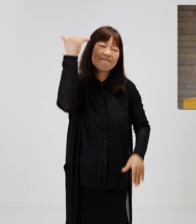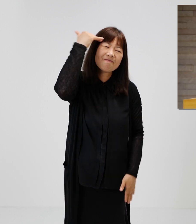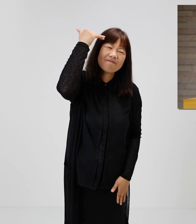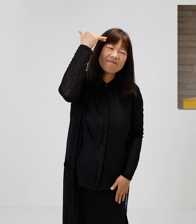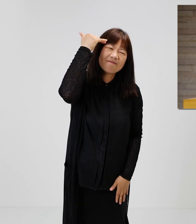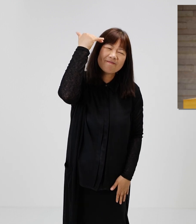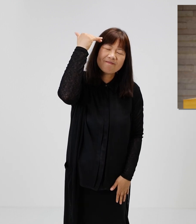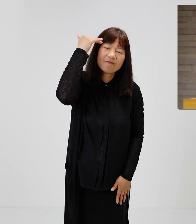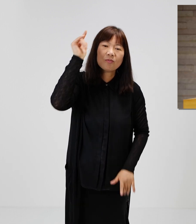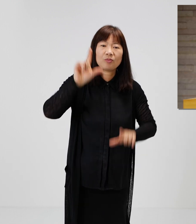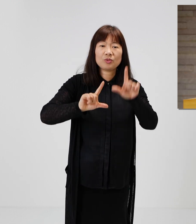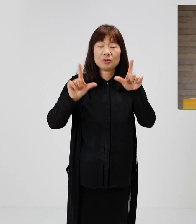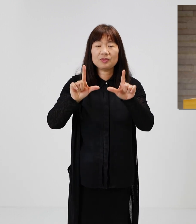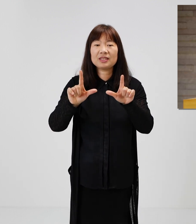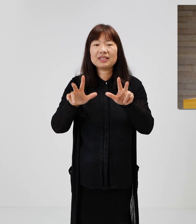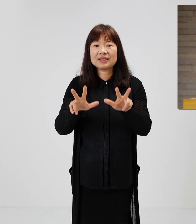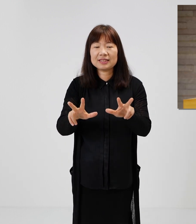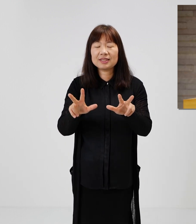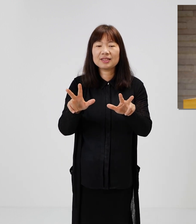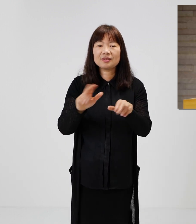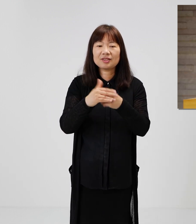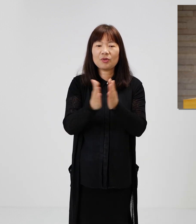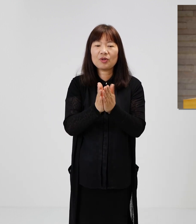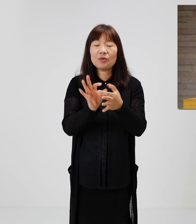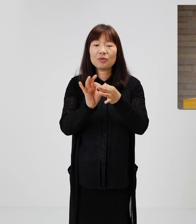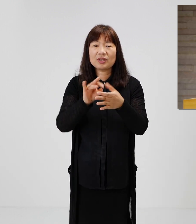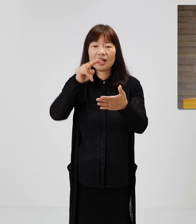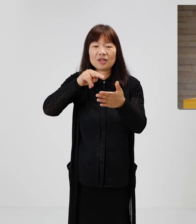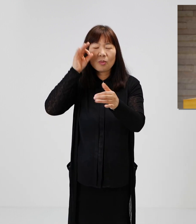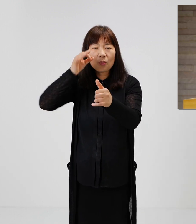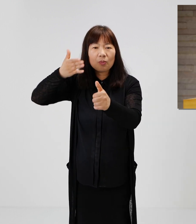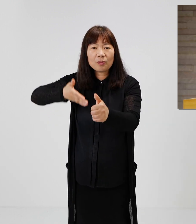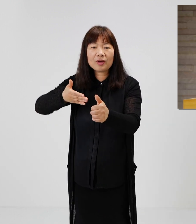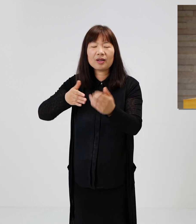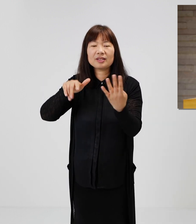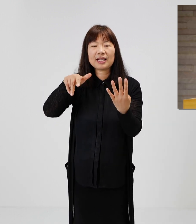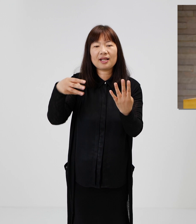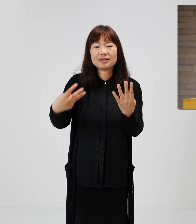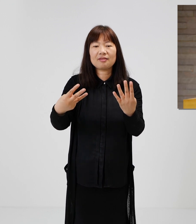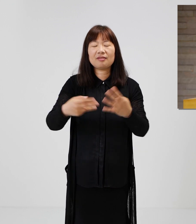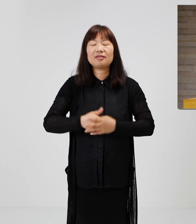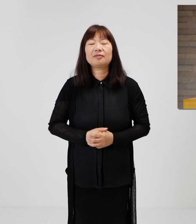그 부분을 한번 보십시다. 4절.